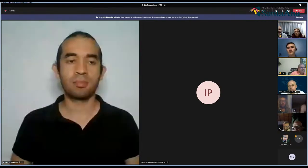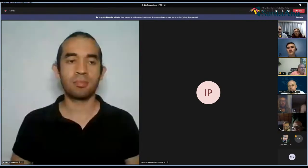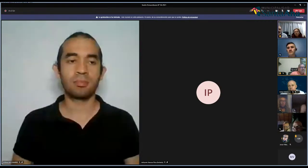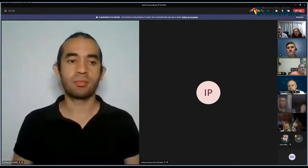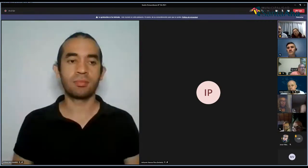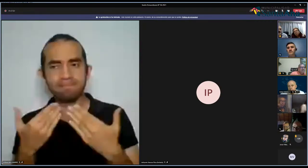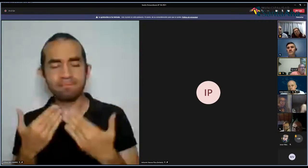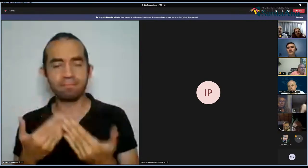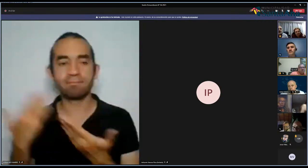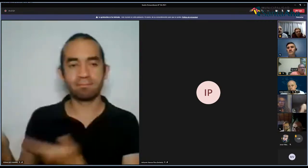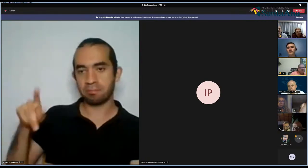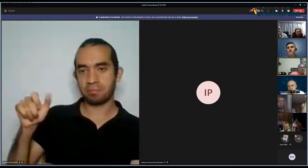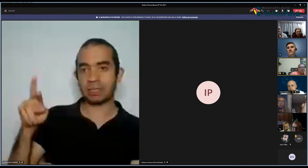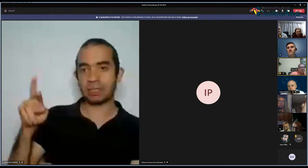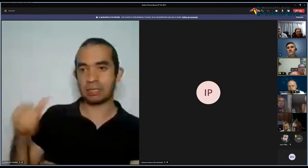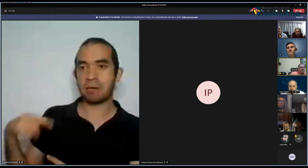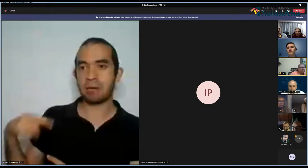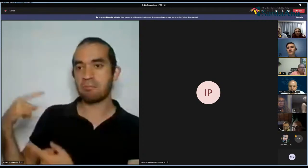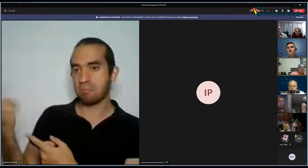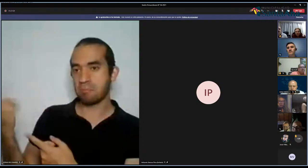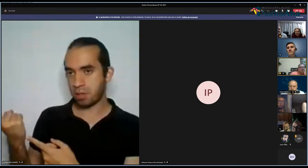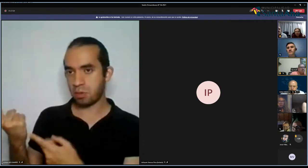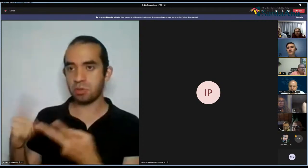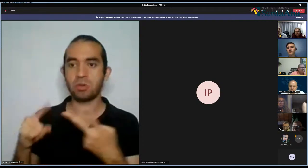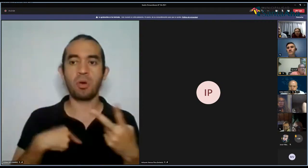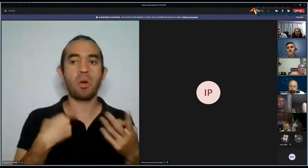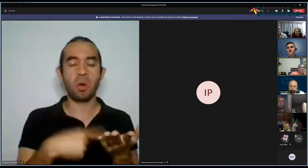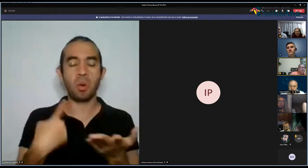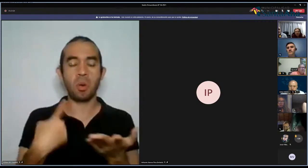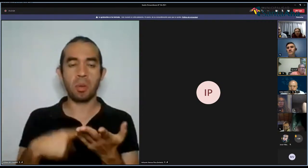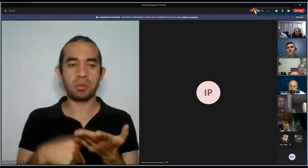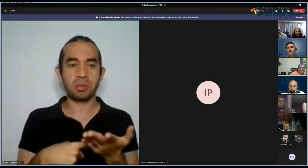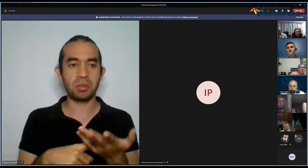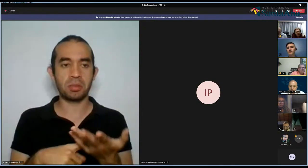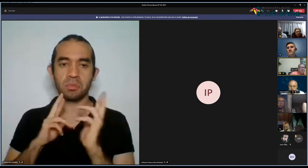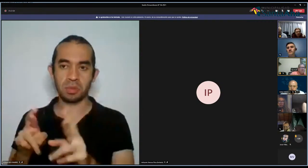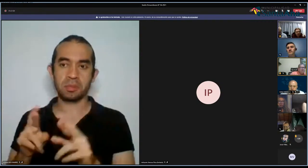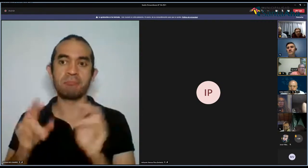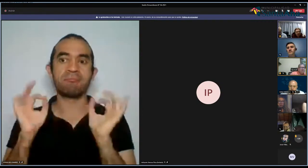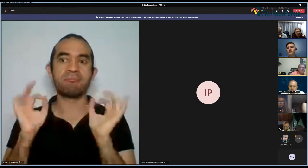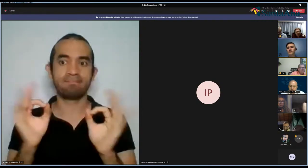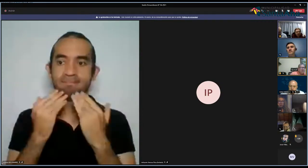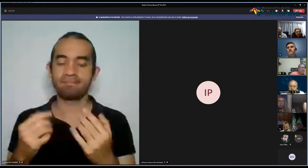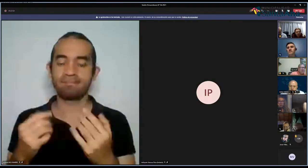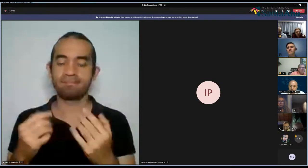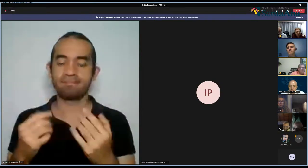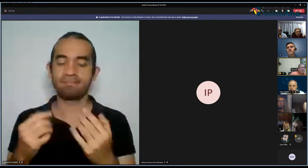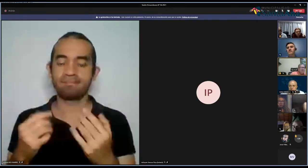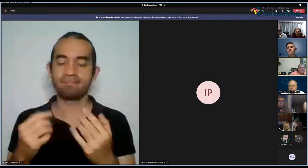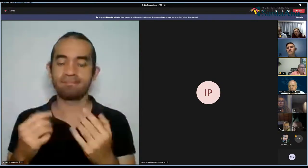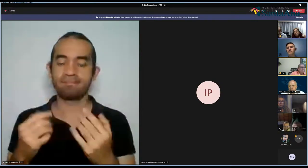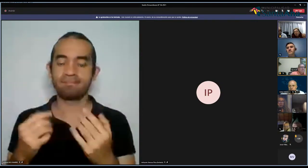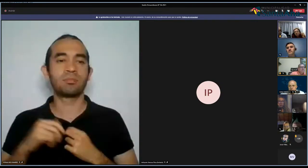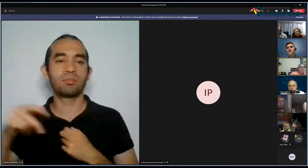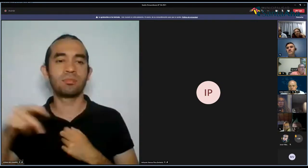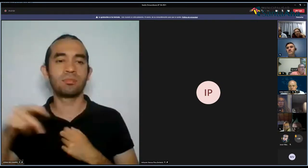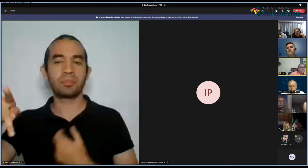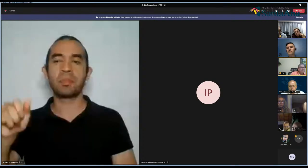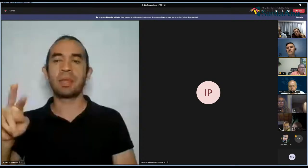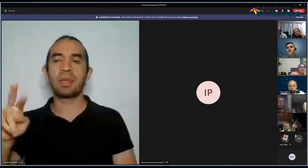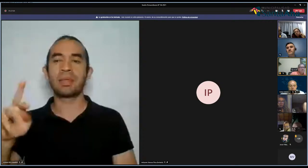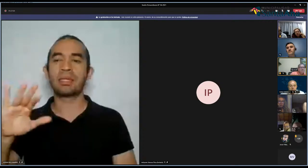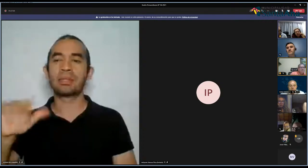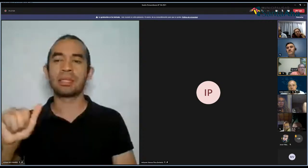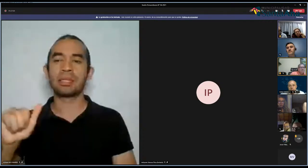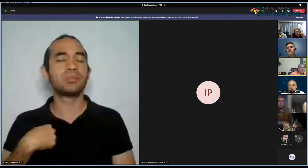lo que quería mencionar al miércoles quería hacer algún comentario sobre respecto muchas gracias este yo quería yo quería hacer un